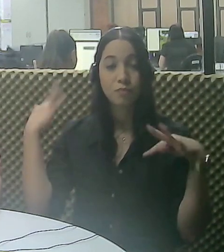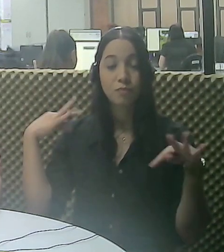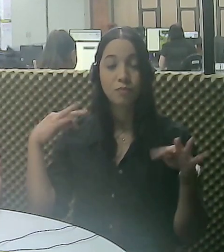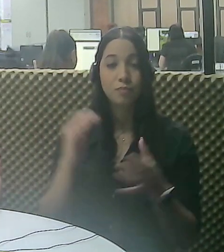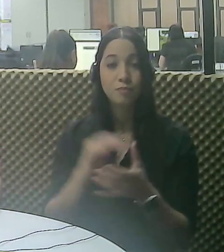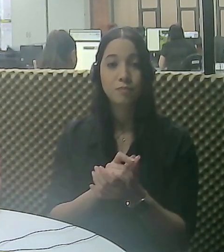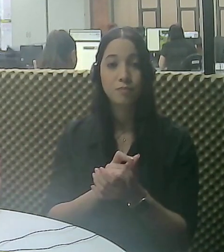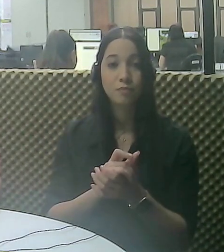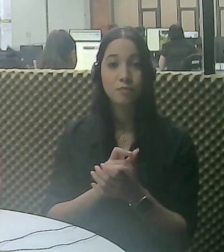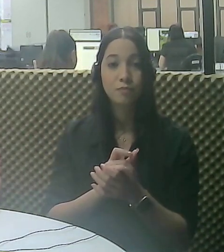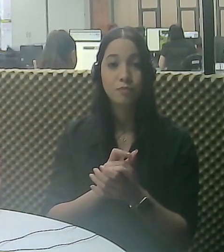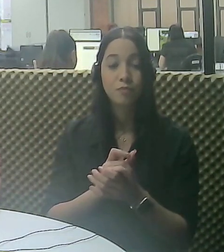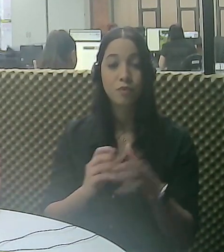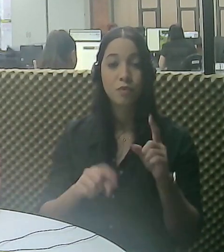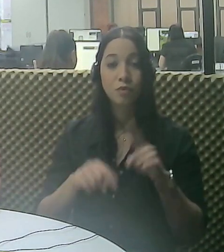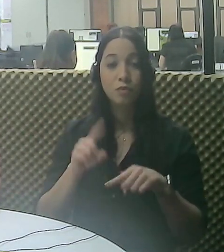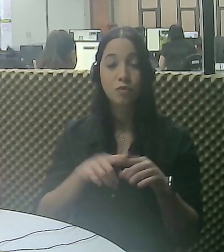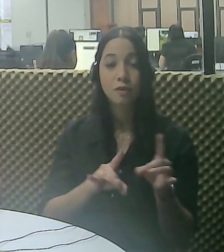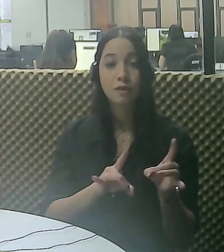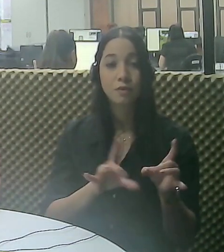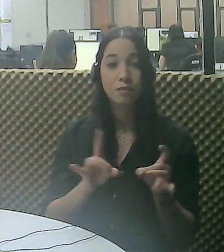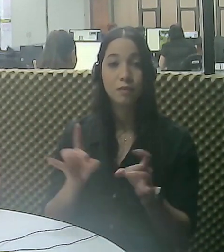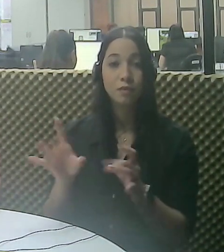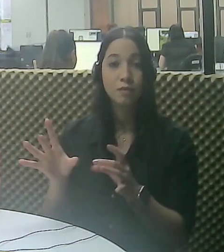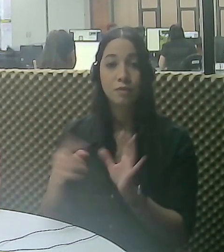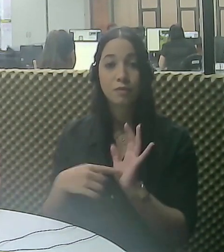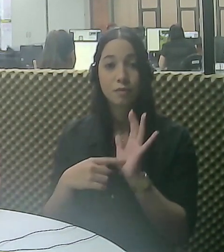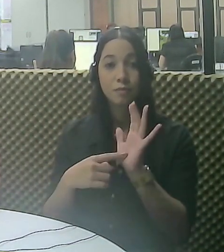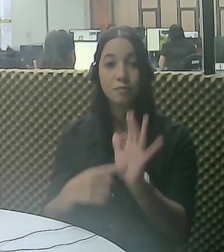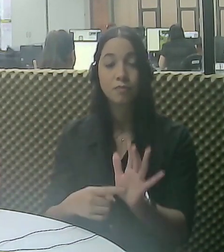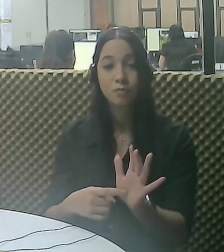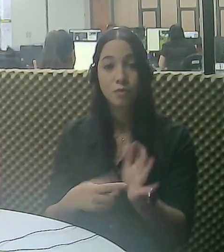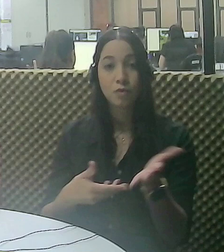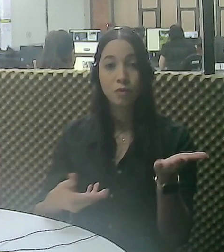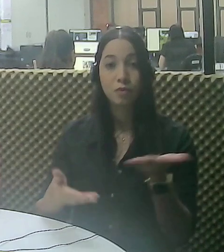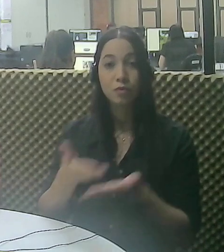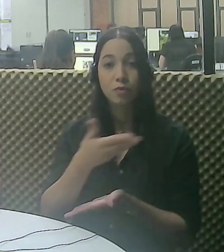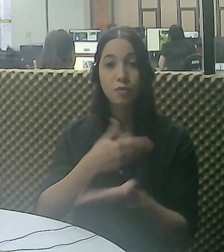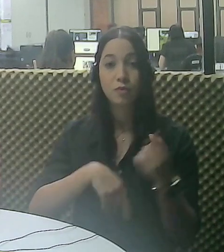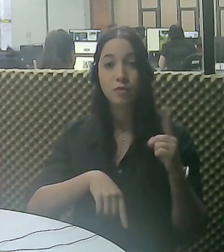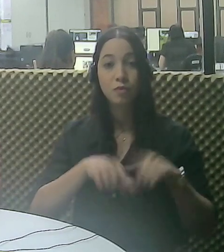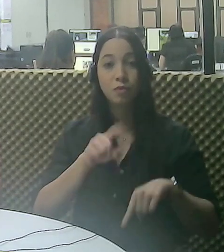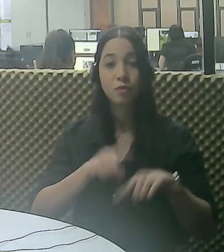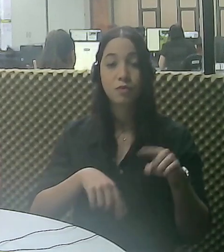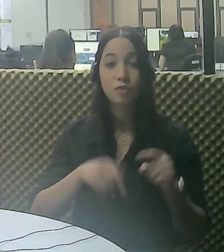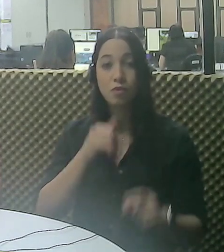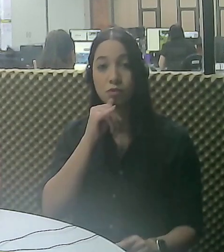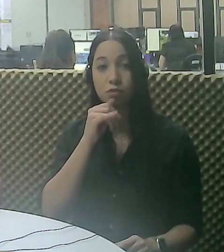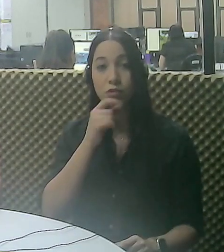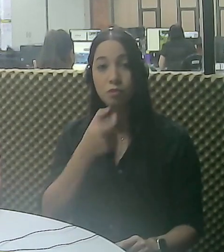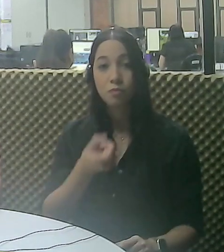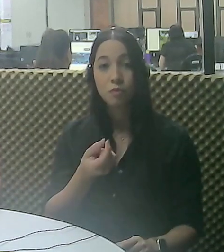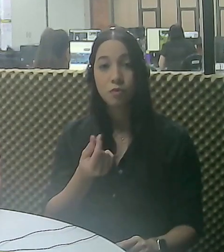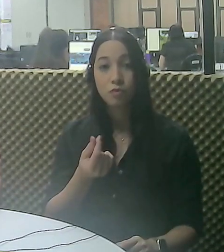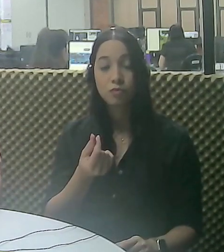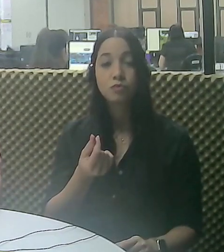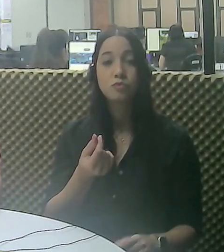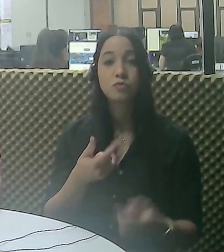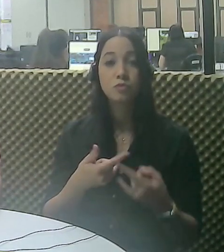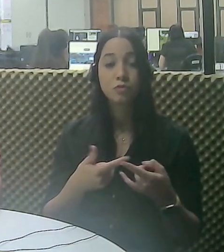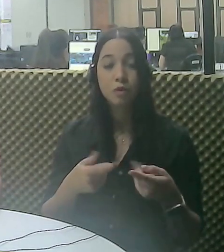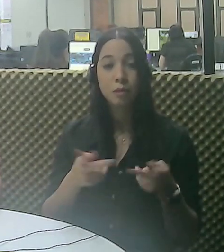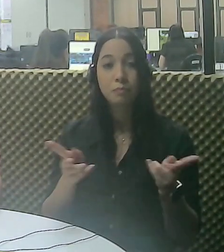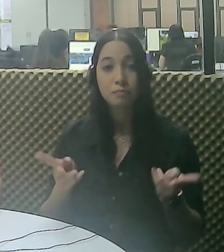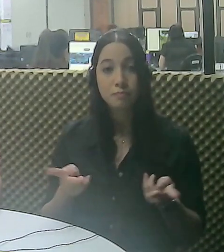O Mercado de Pulgas possibilita a exposição, venda ou troca de produtos como moedas, cédulas,